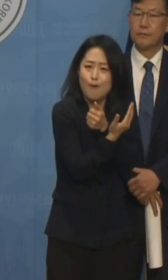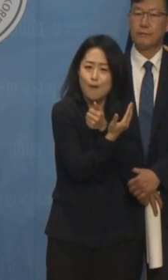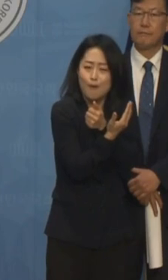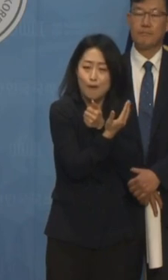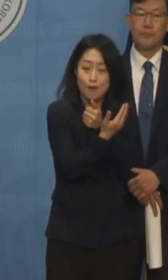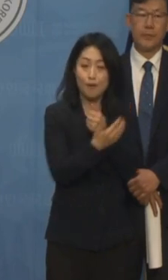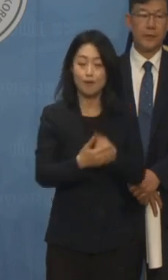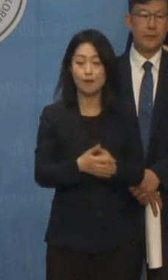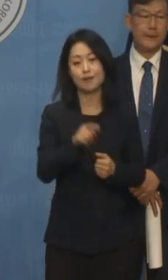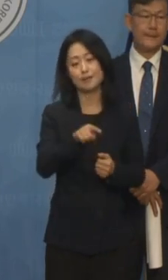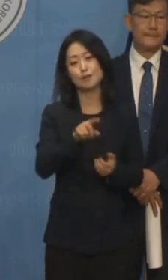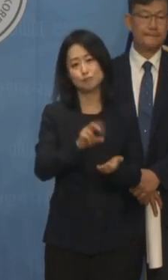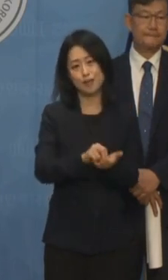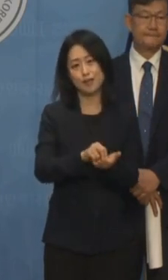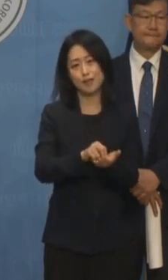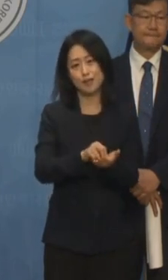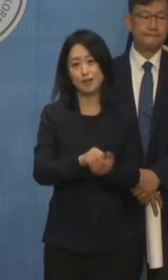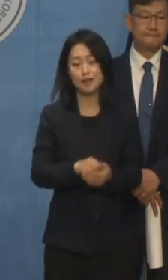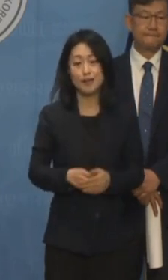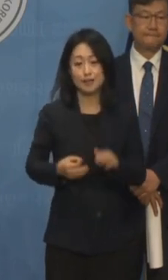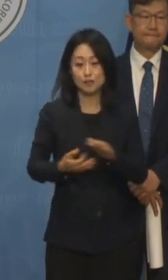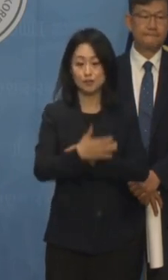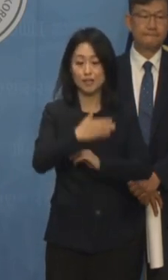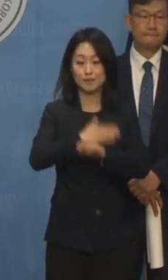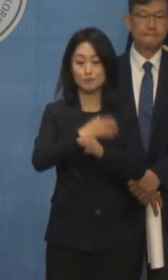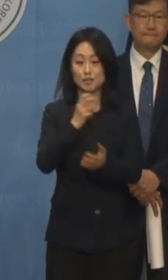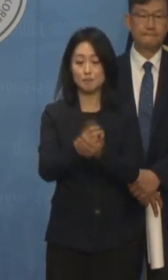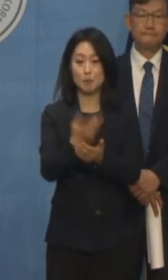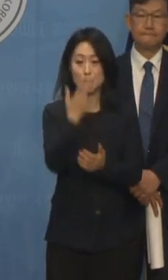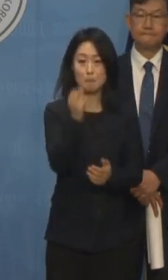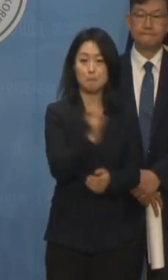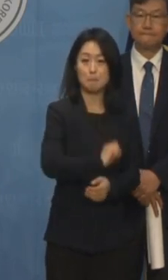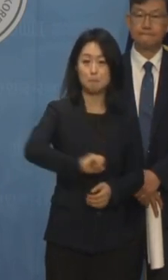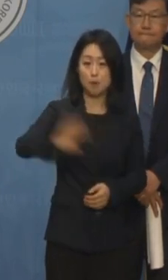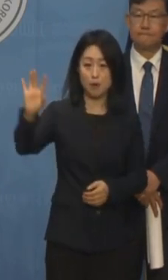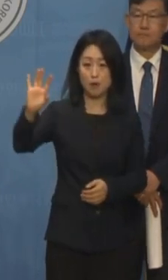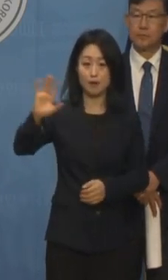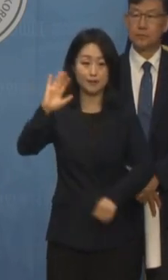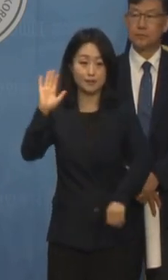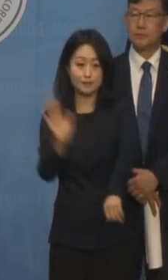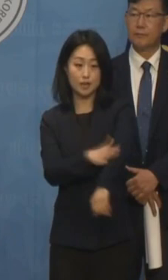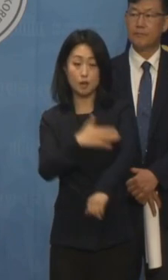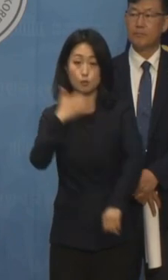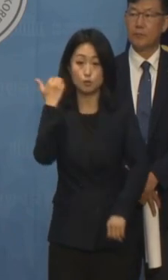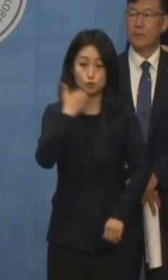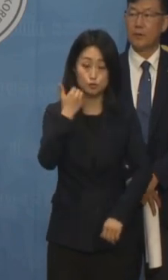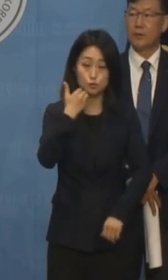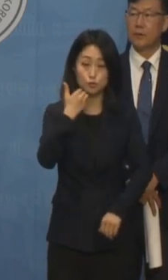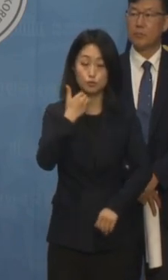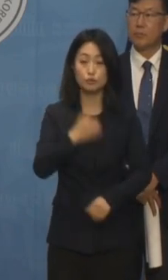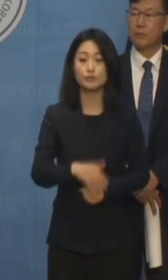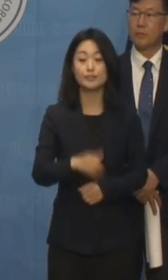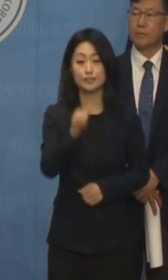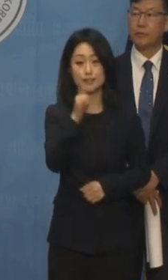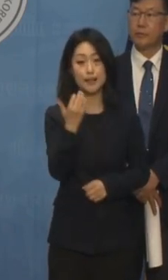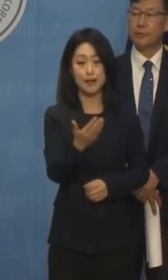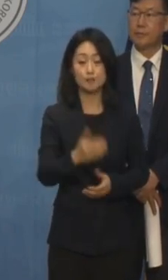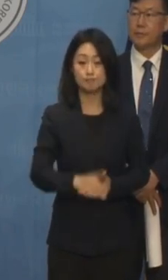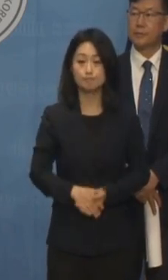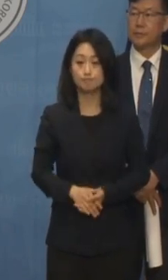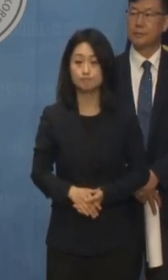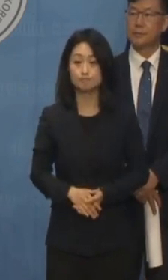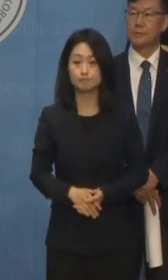권익위를 망가뜨리고 청탁금지법을 무력화시킨 책임자 장본인은 도대체